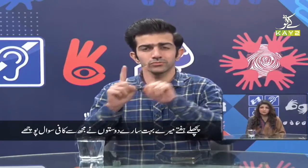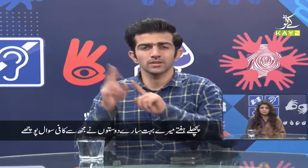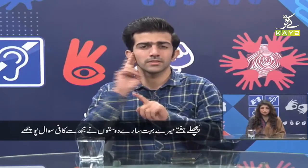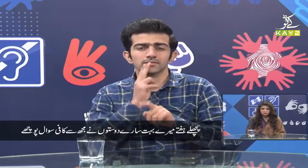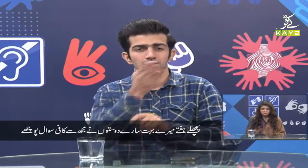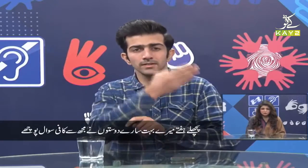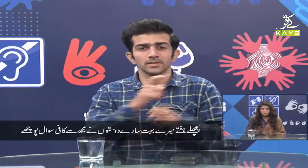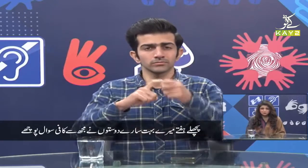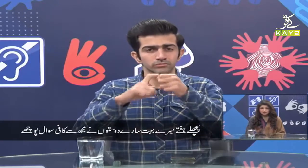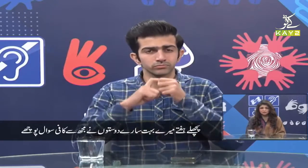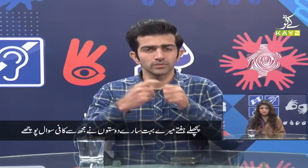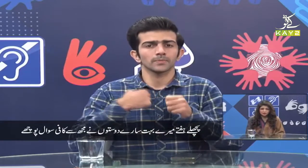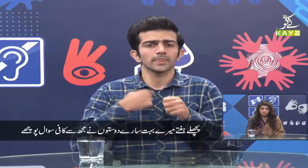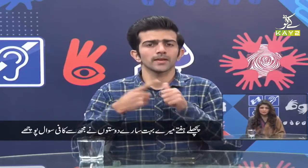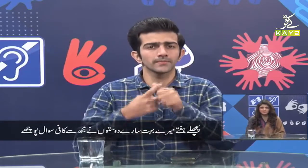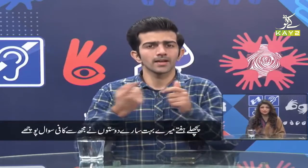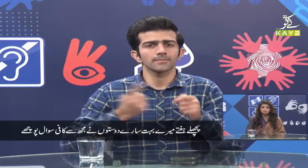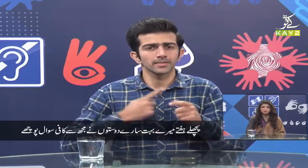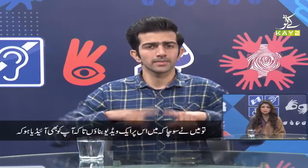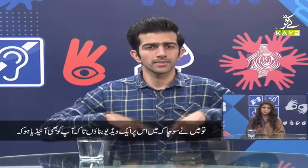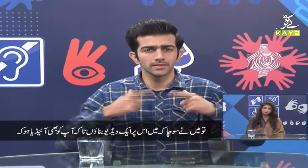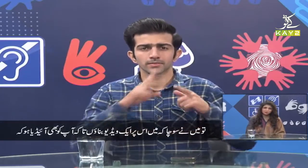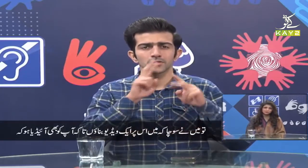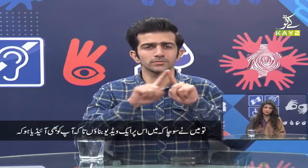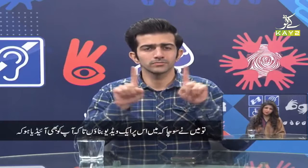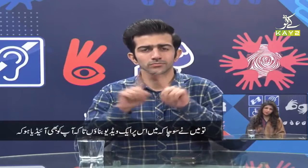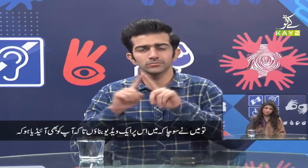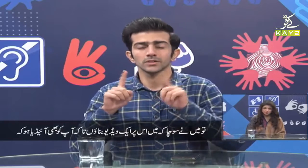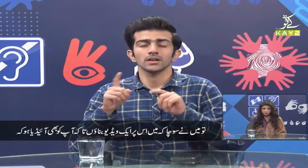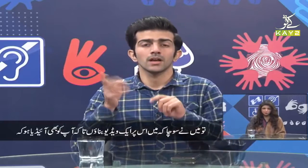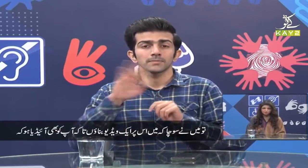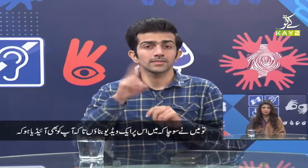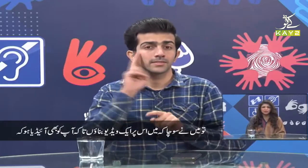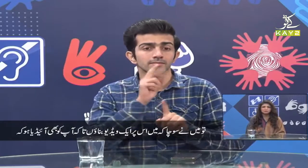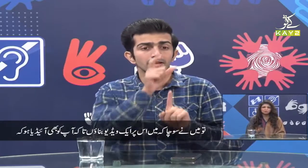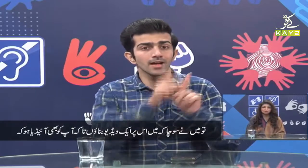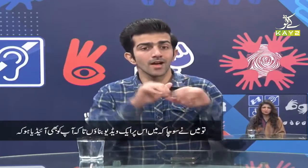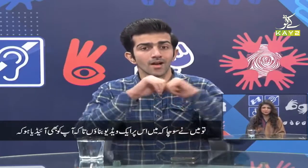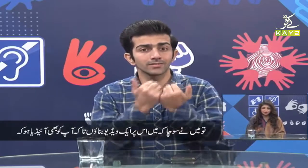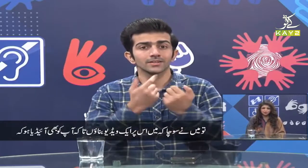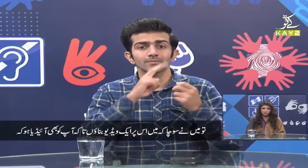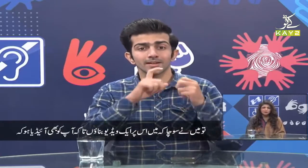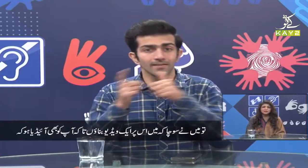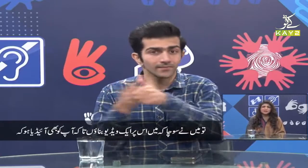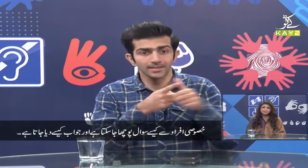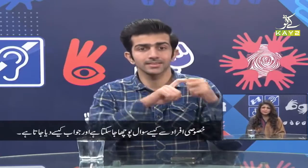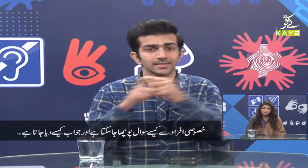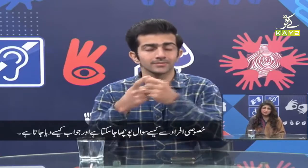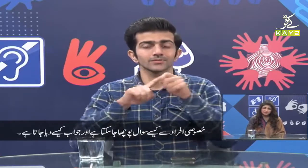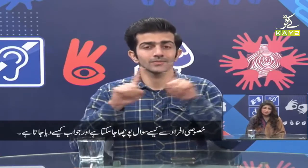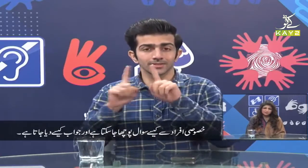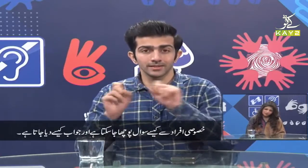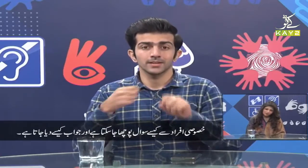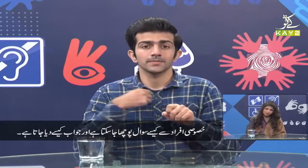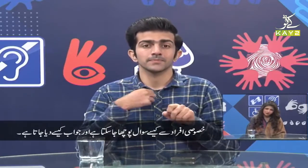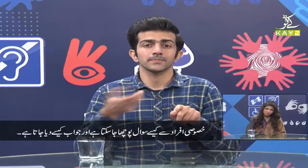बहुत सारे दोस्तों ने मेरे से काफ़ी सवालात पूछे, तो मैंने सोचा कि मैं इस पे एक वीडियो बनाऊं ताकि आप सबको भी आइडिया हो कि एक डेफ